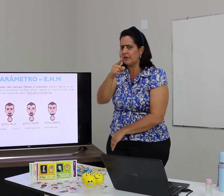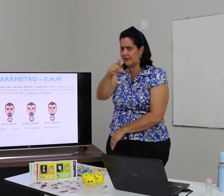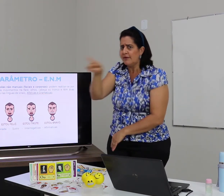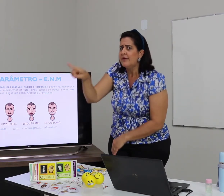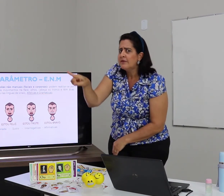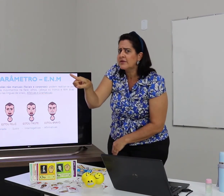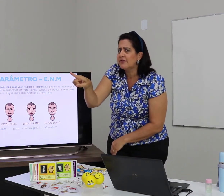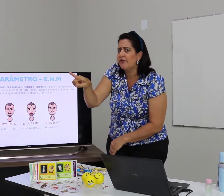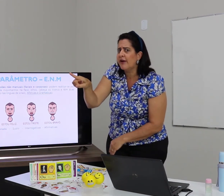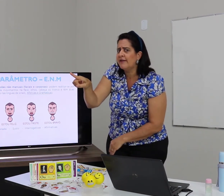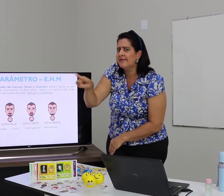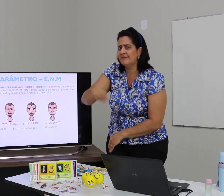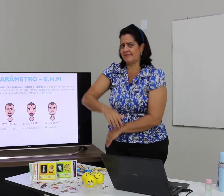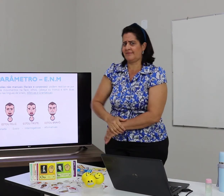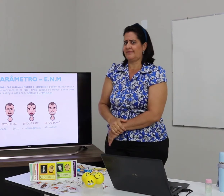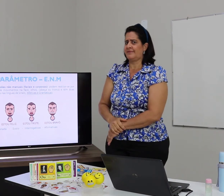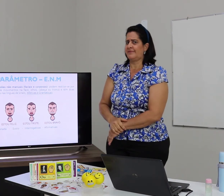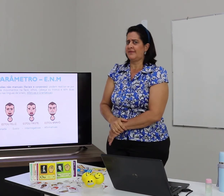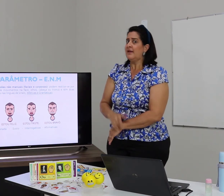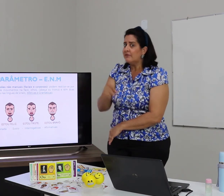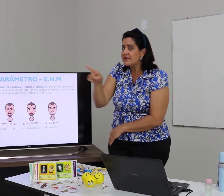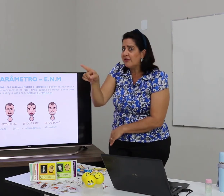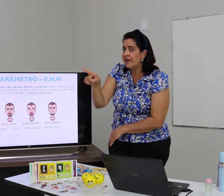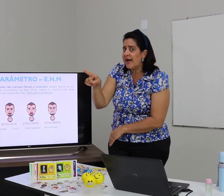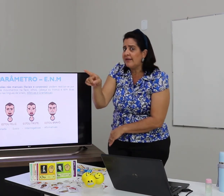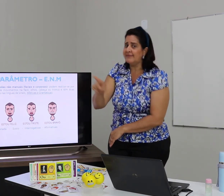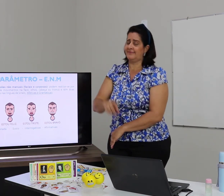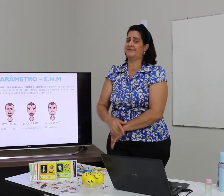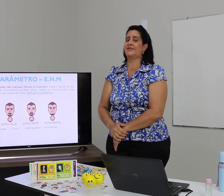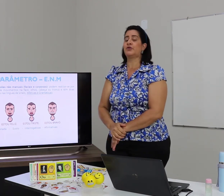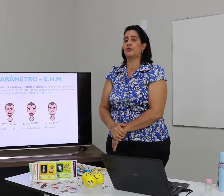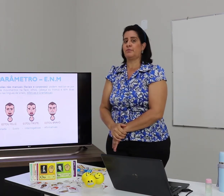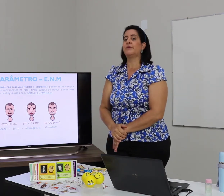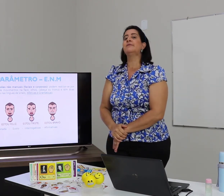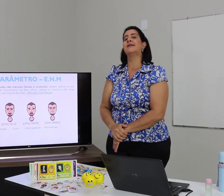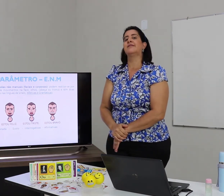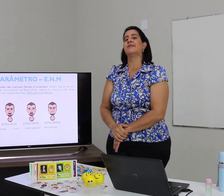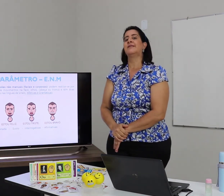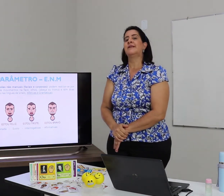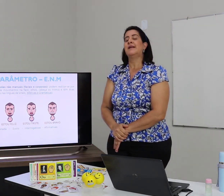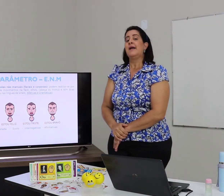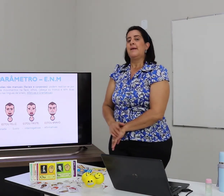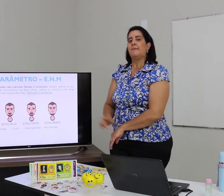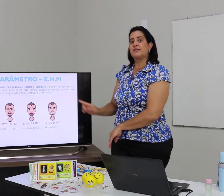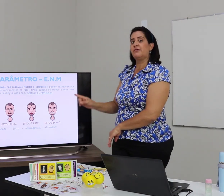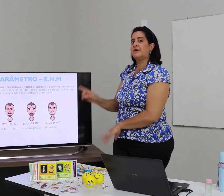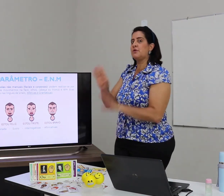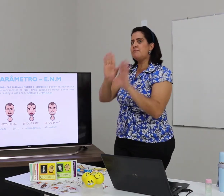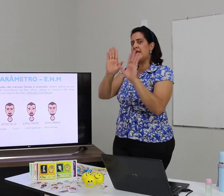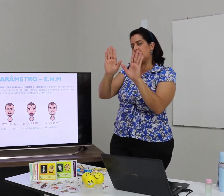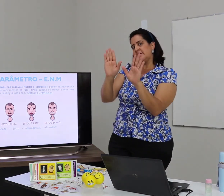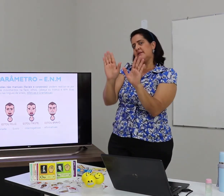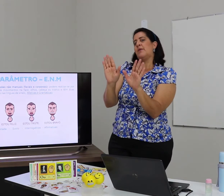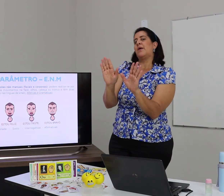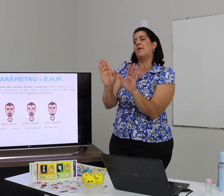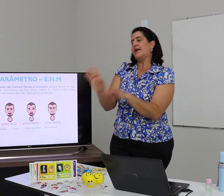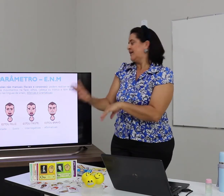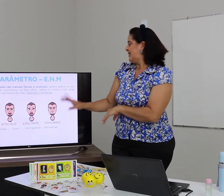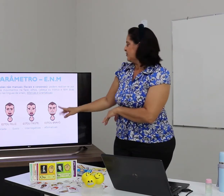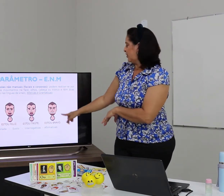perguntando, você foi? Você foi lá? Então eu estou te perguntando. Mas eu vou fazer o mesmo sinal agora, só que eu